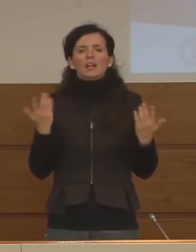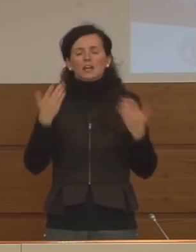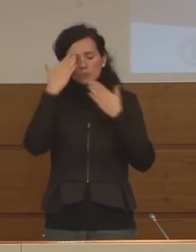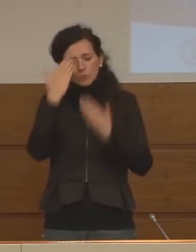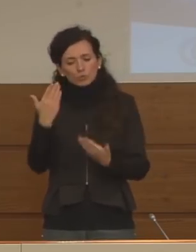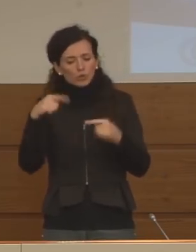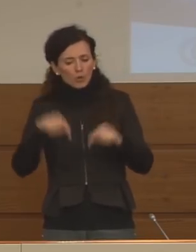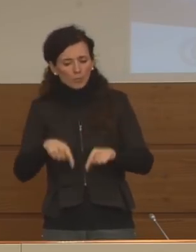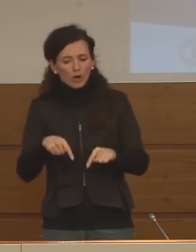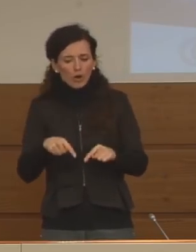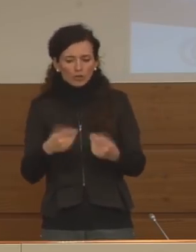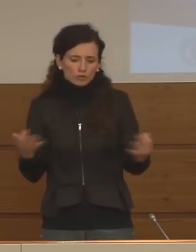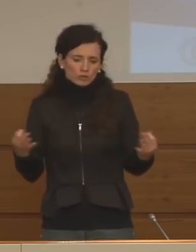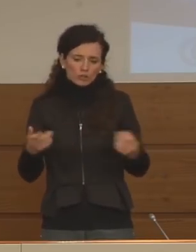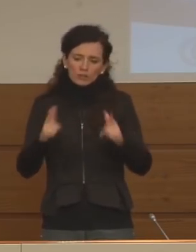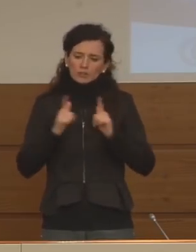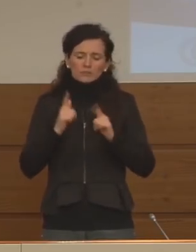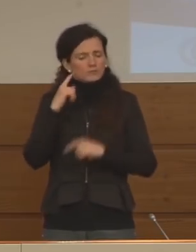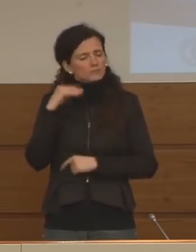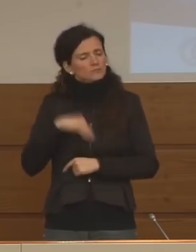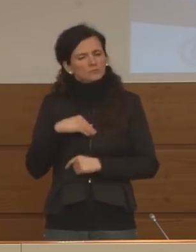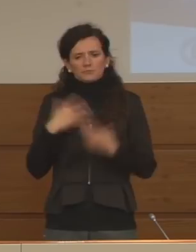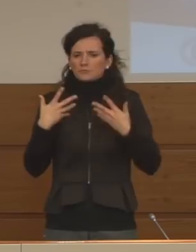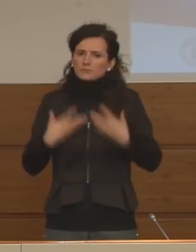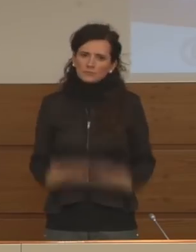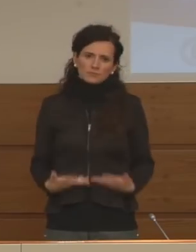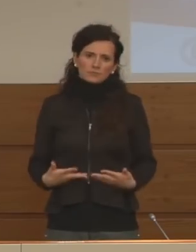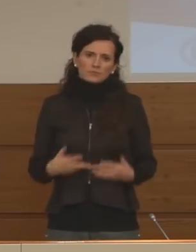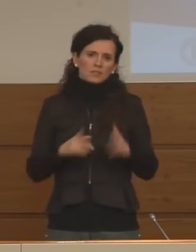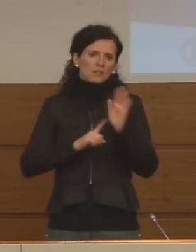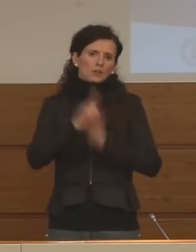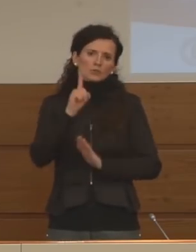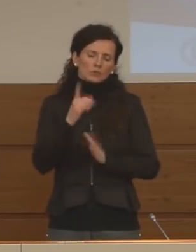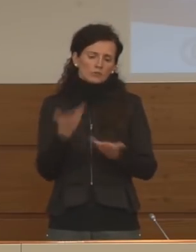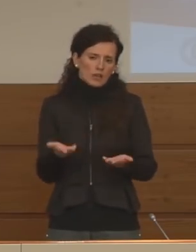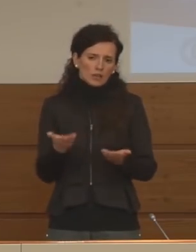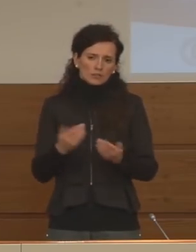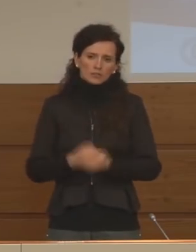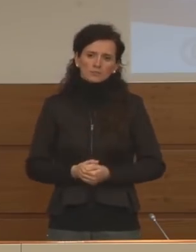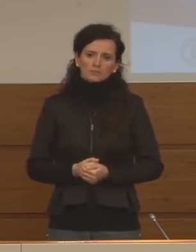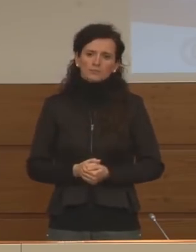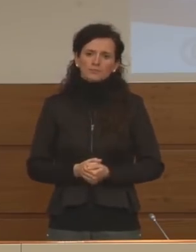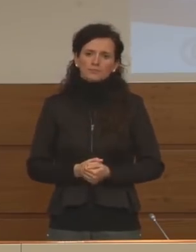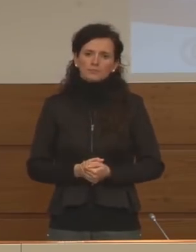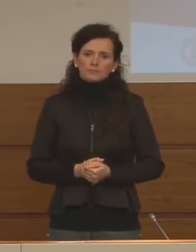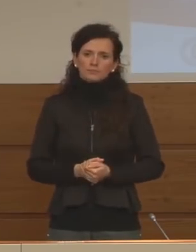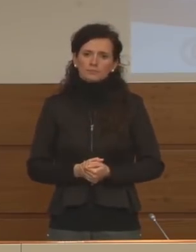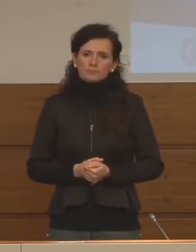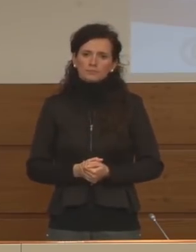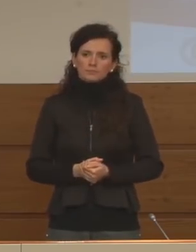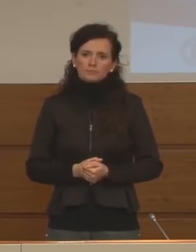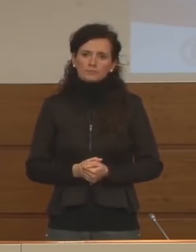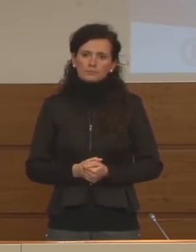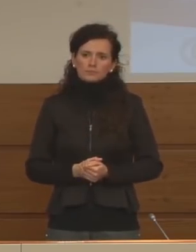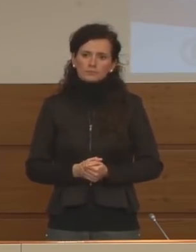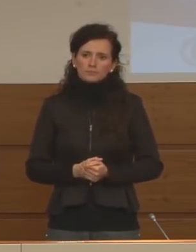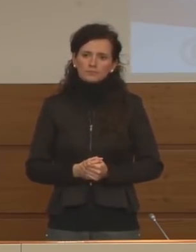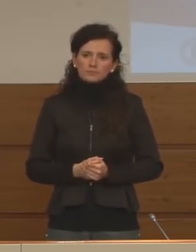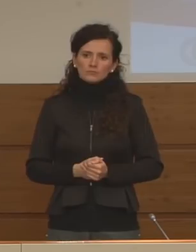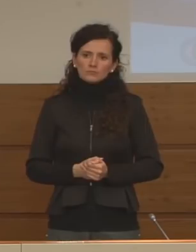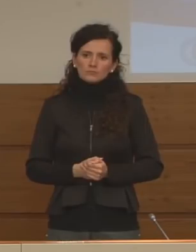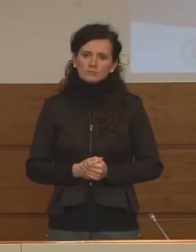desolante isolandoci rispetto ai risultati quindi concludo lungi